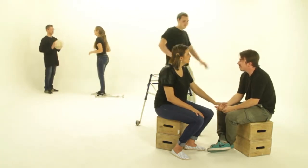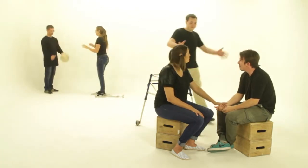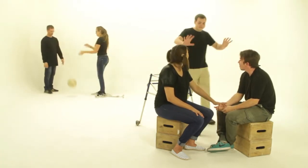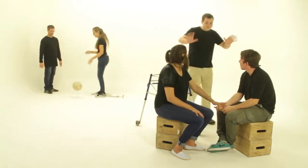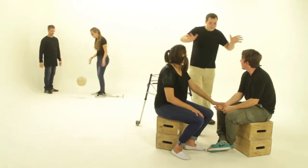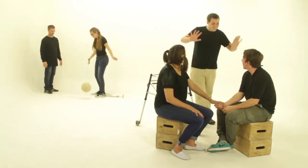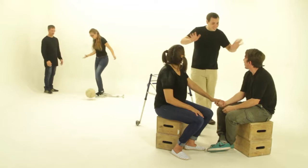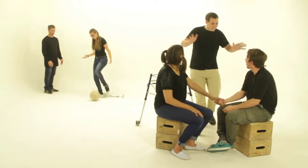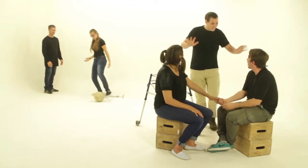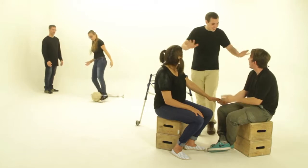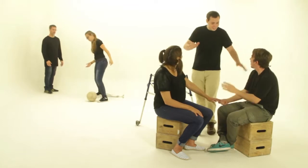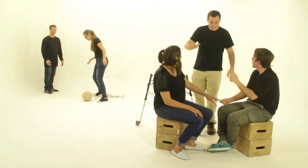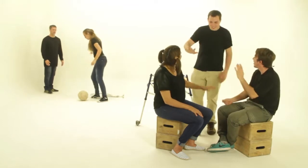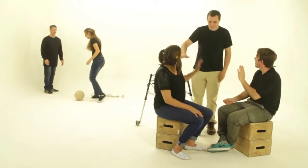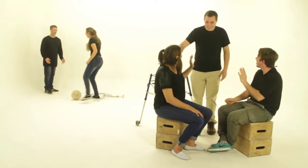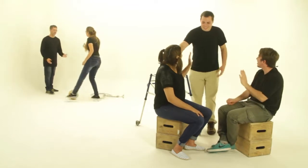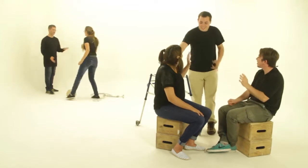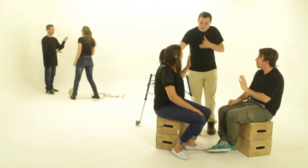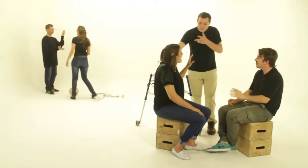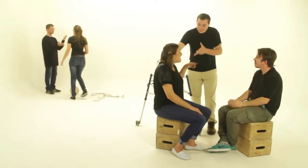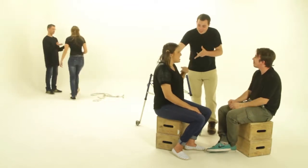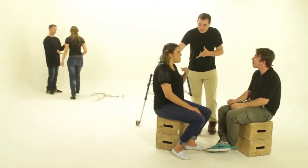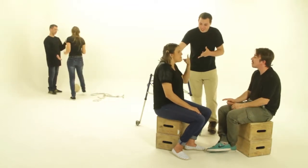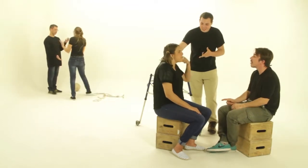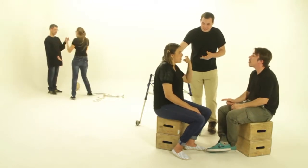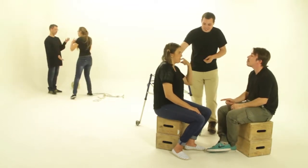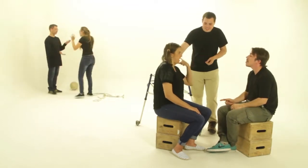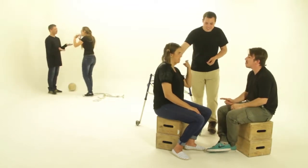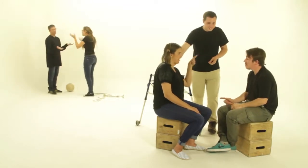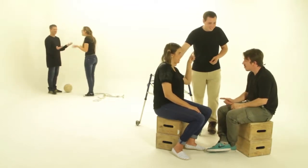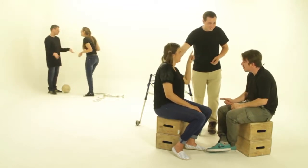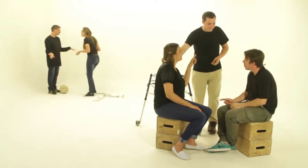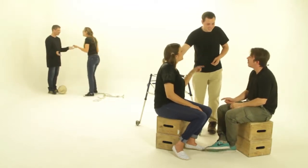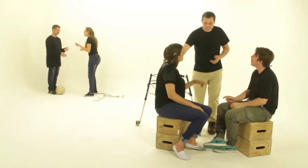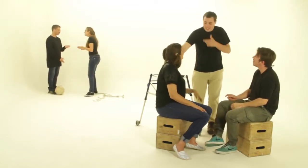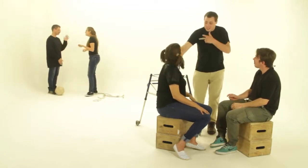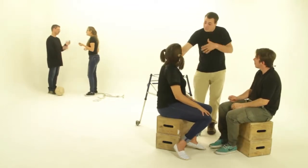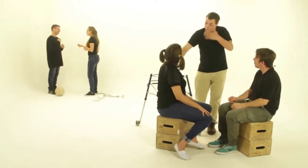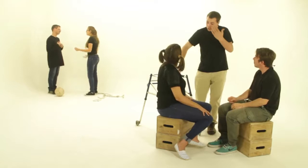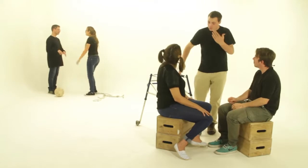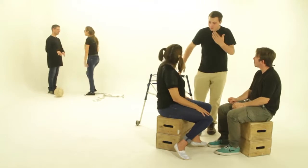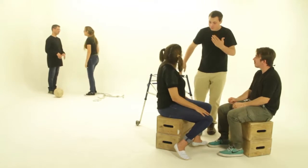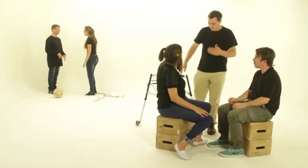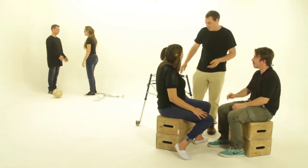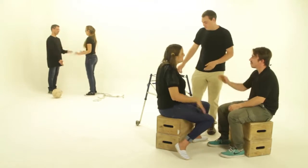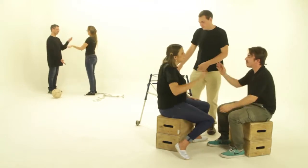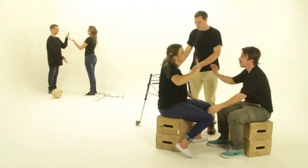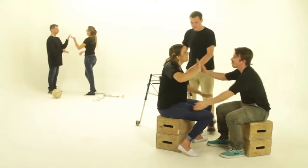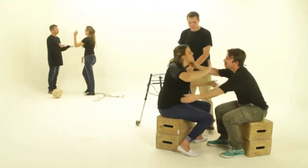Hola, chicos. Hola. Este es mi papá. Vamos, hija, vamos. Sí. Bueno,